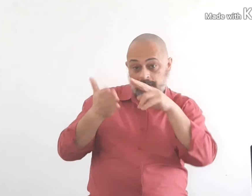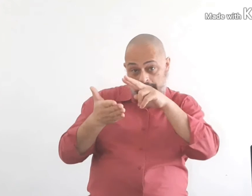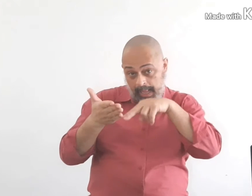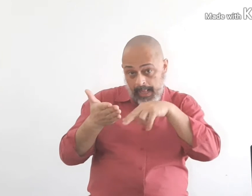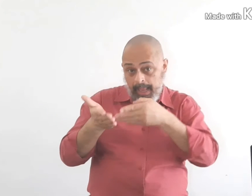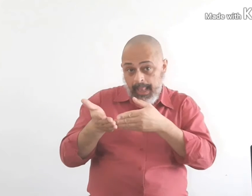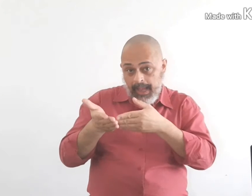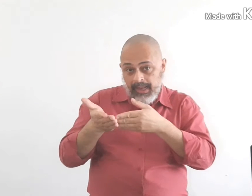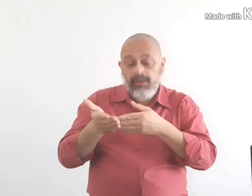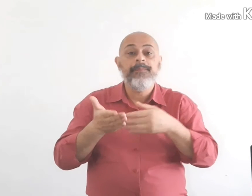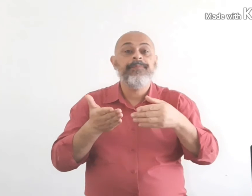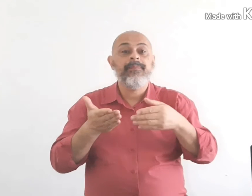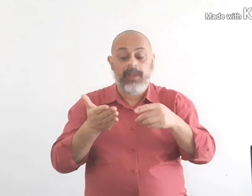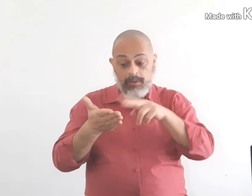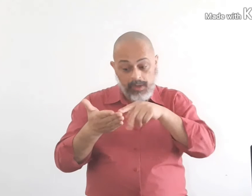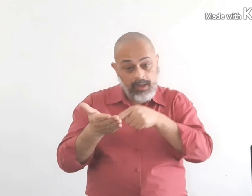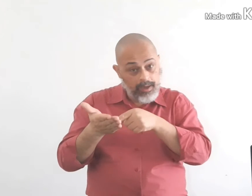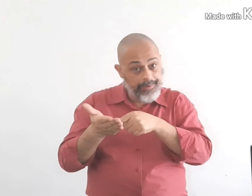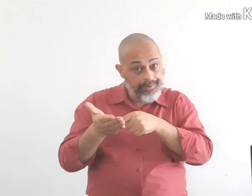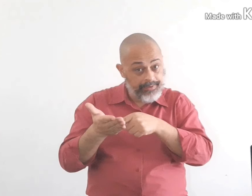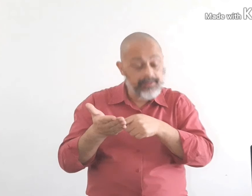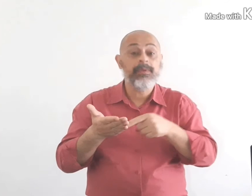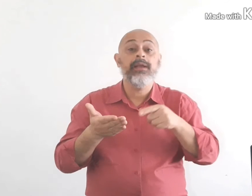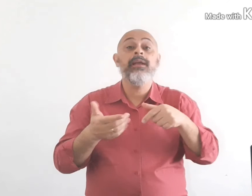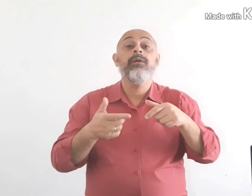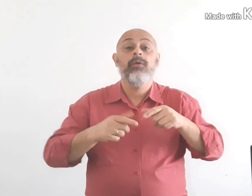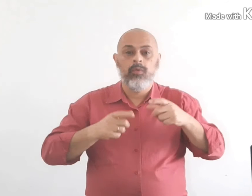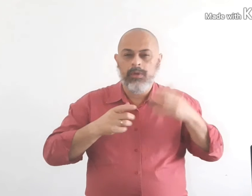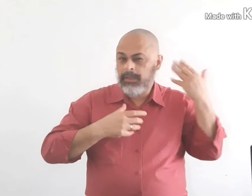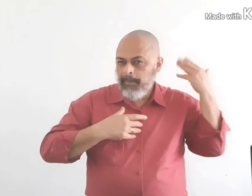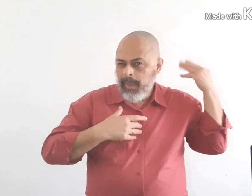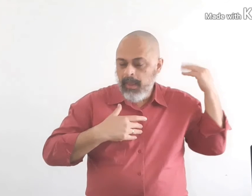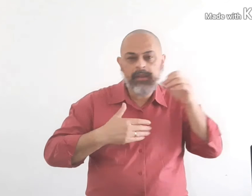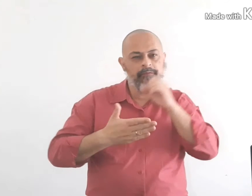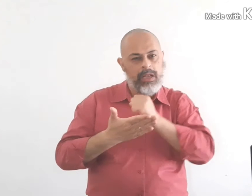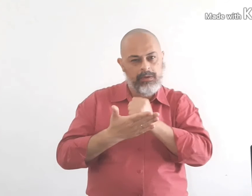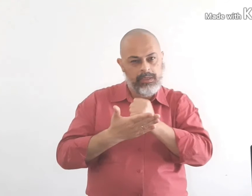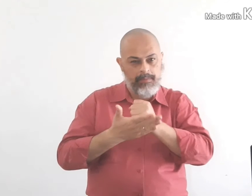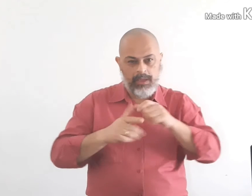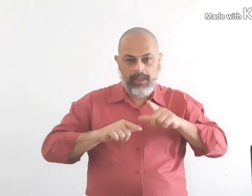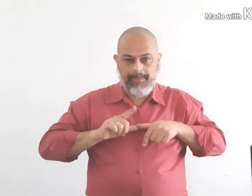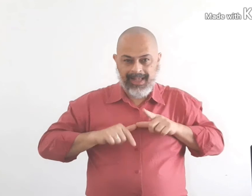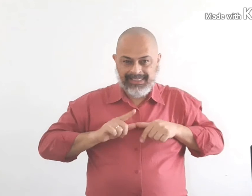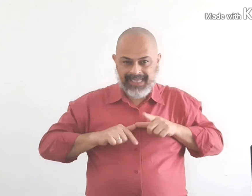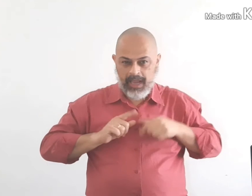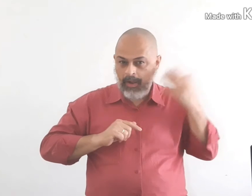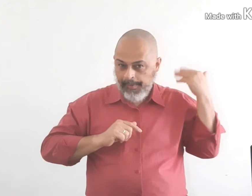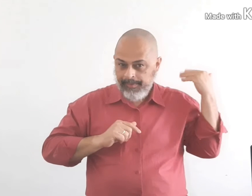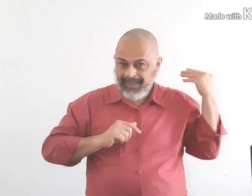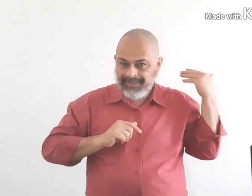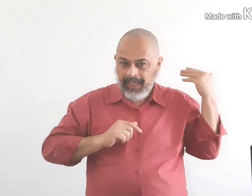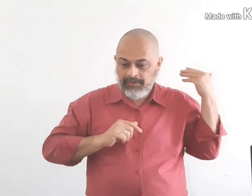que Israel acabou erigindo, levantando, instituindo na sua alma, no seu